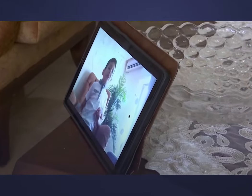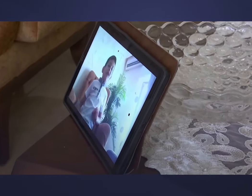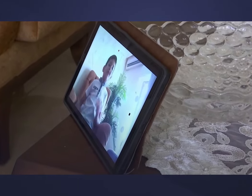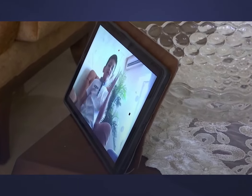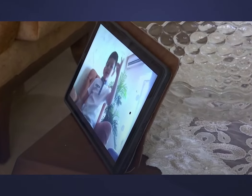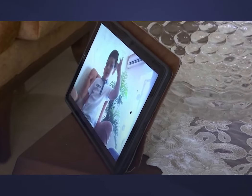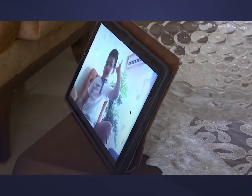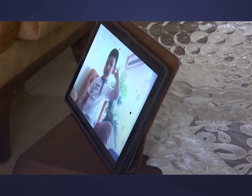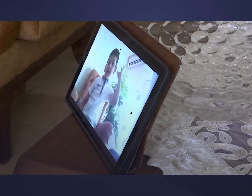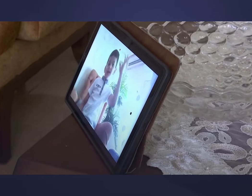تونس تونس.